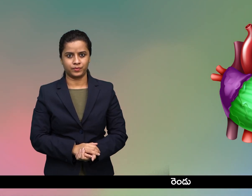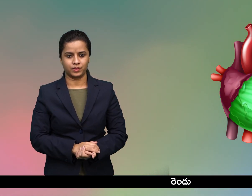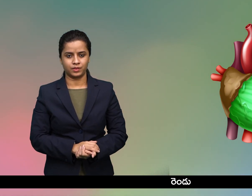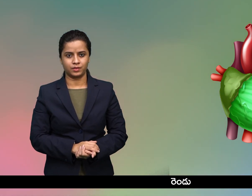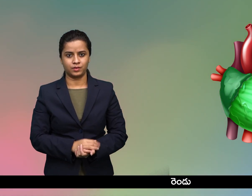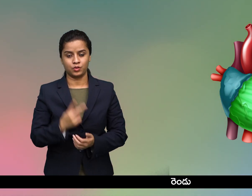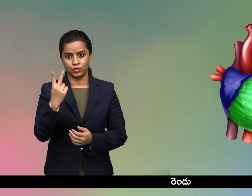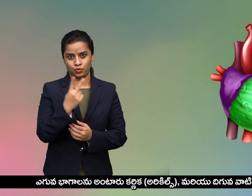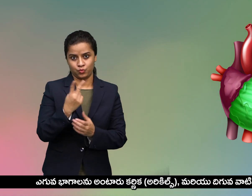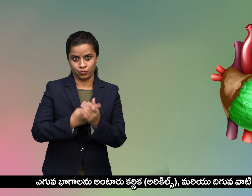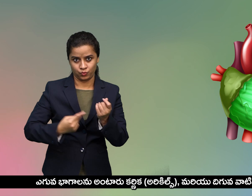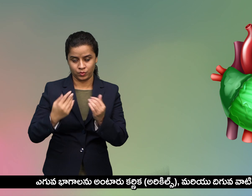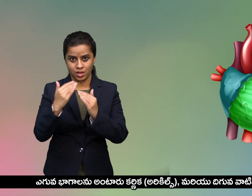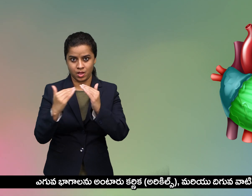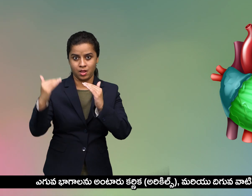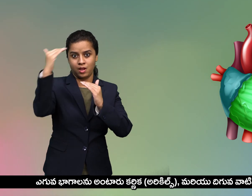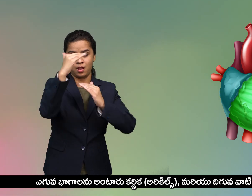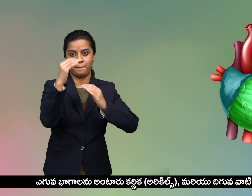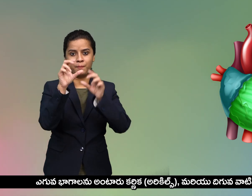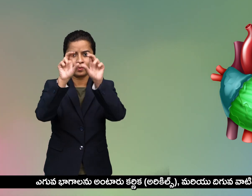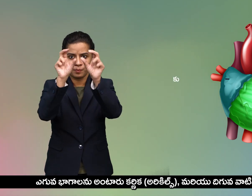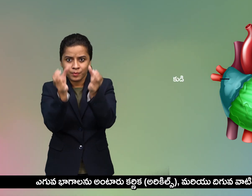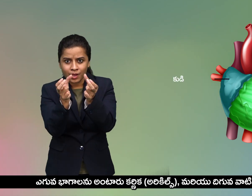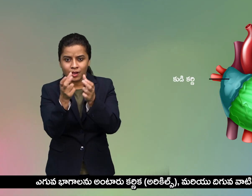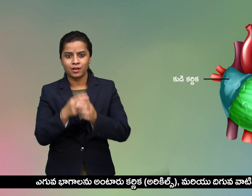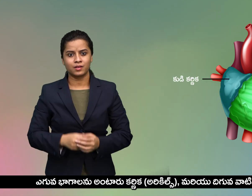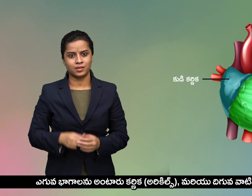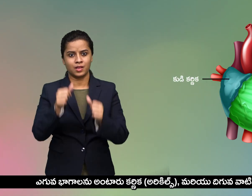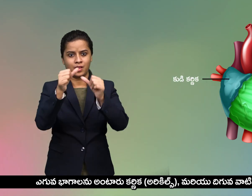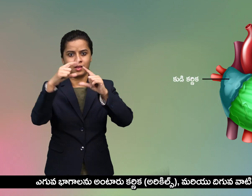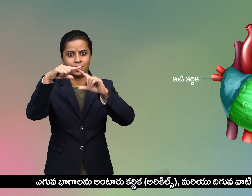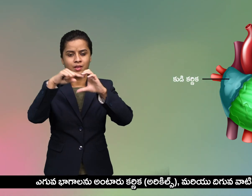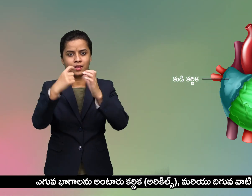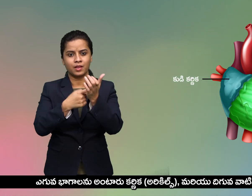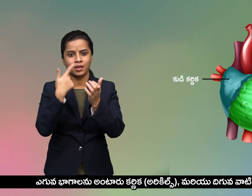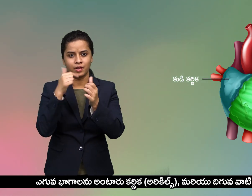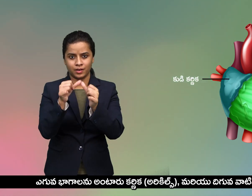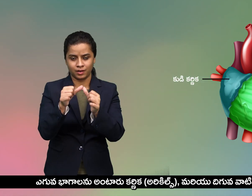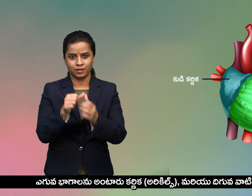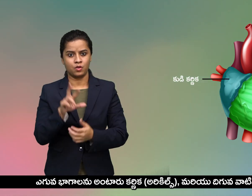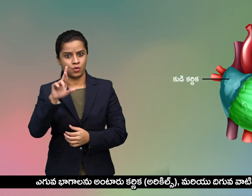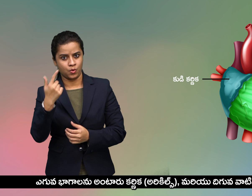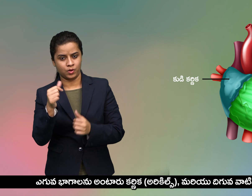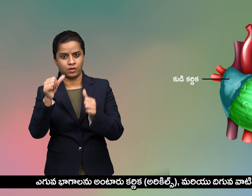2 ఎగువ భాగాలను అంటారు: కర్ణిక, అరికిల్స్ మరియు దిగువ